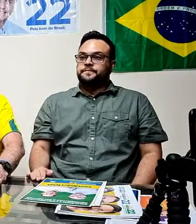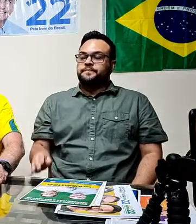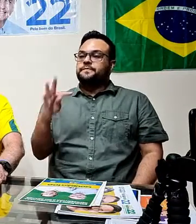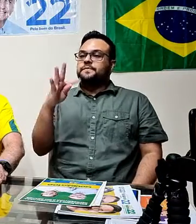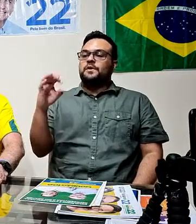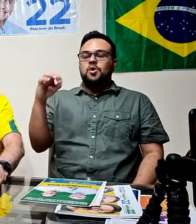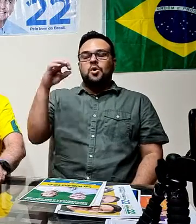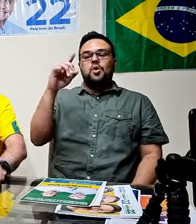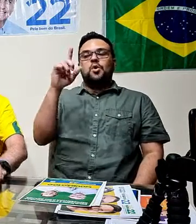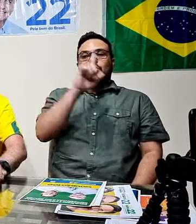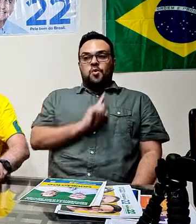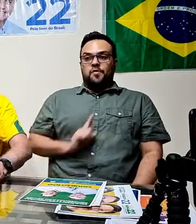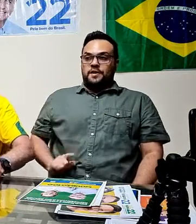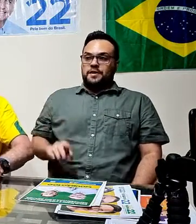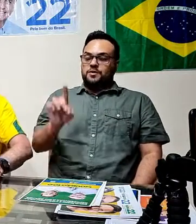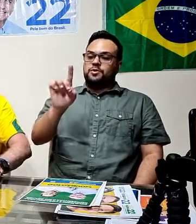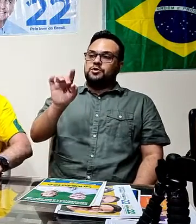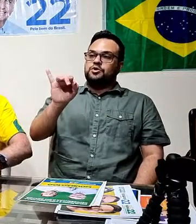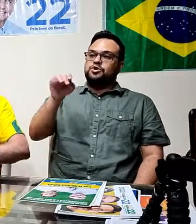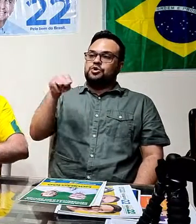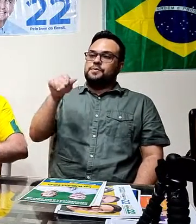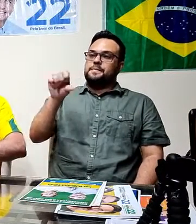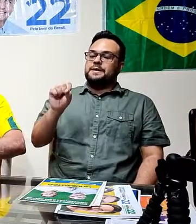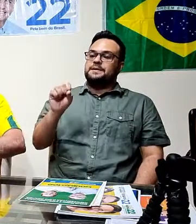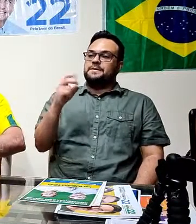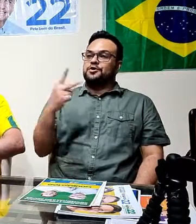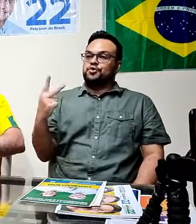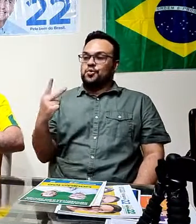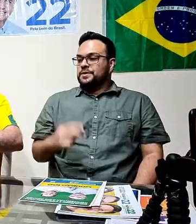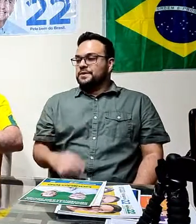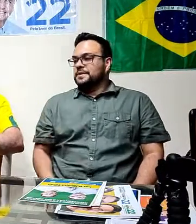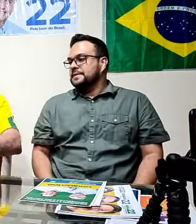né? Governador Dimas, 22.